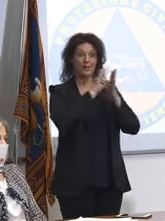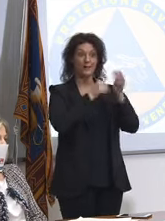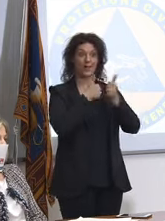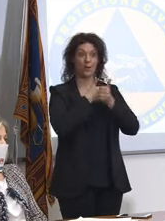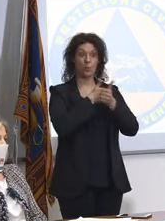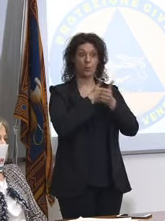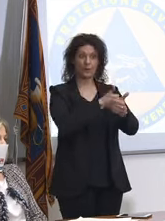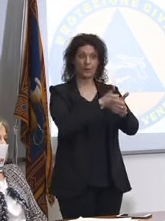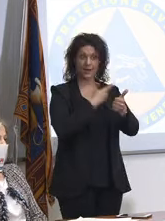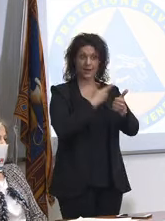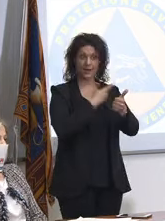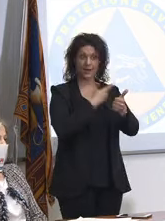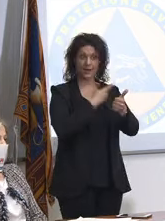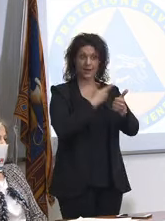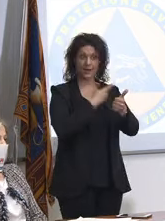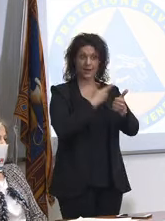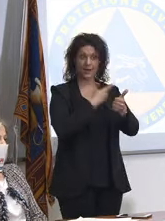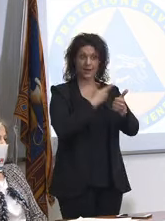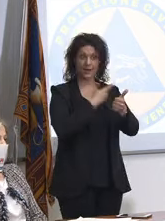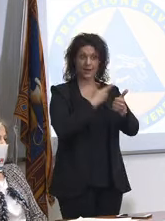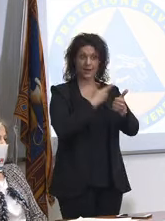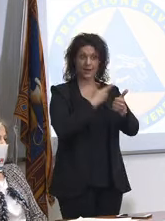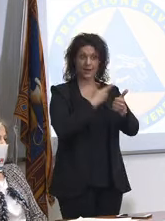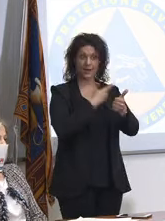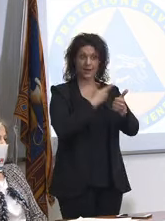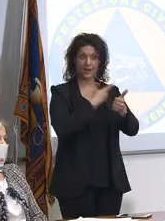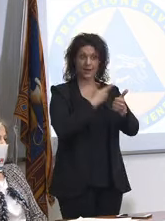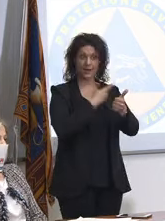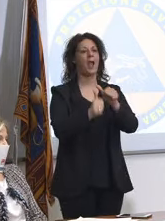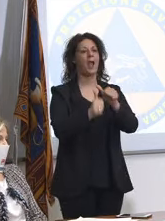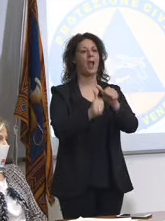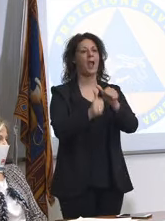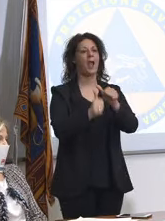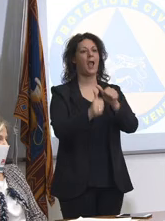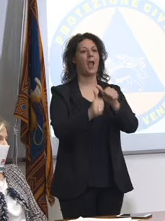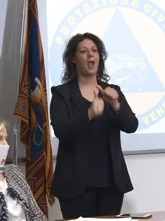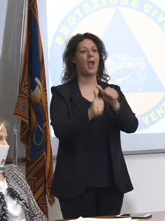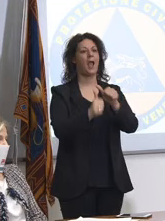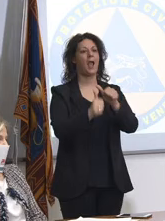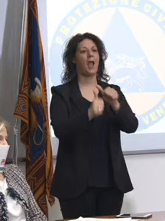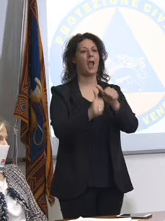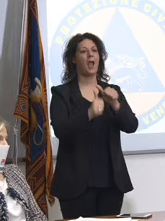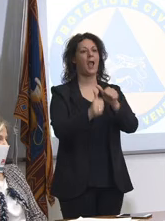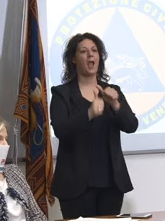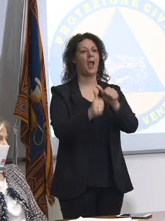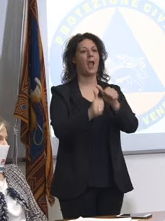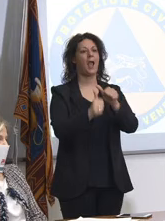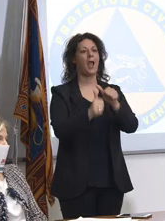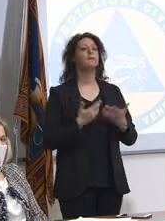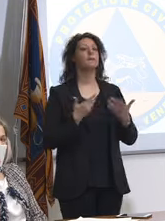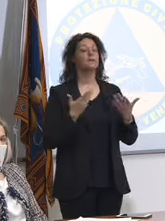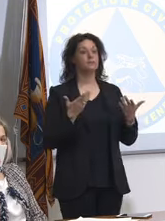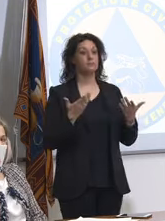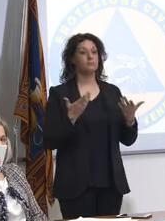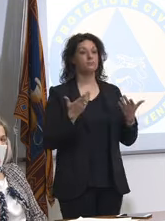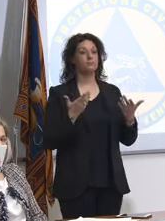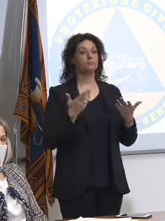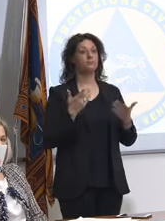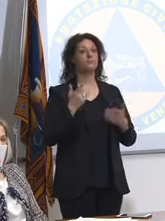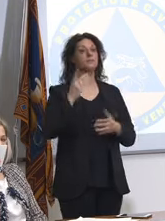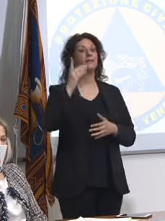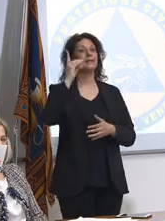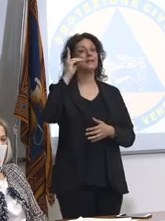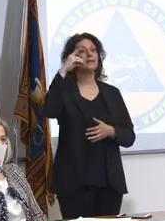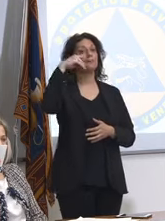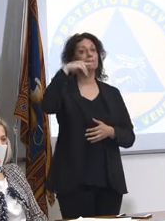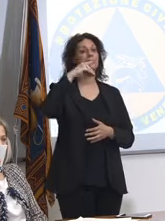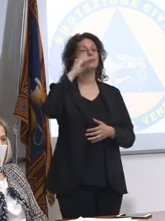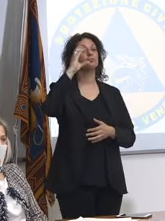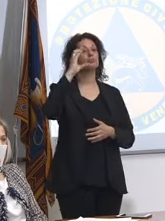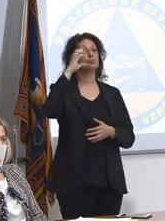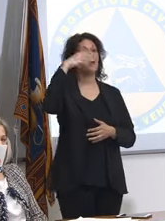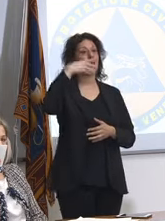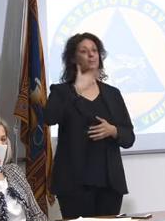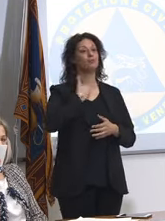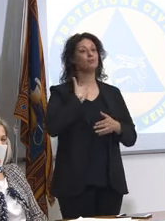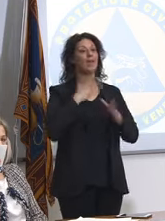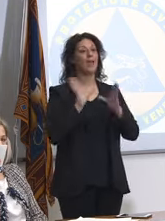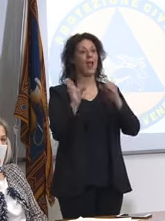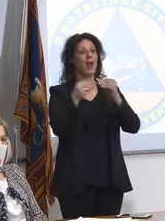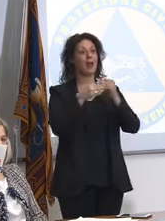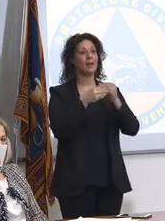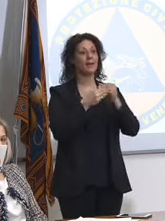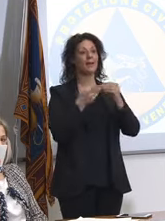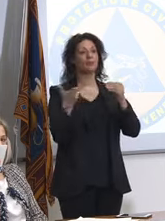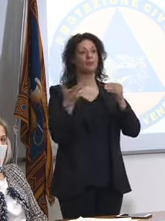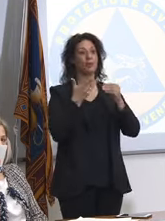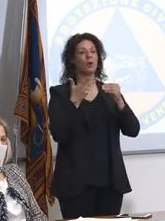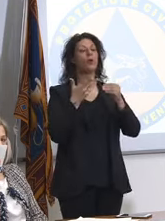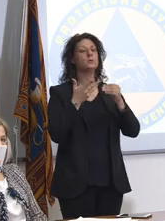delle aperture. Il DPCM peraltro recepisce nel testo e allega negli allegati le linee guida